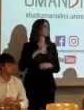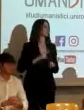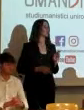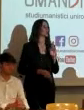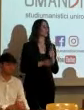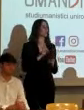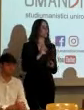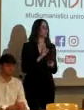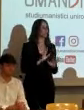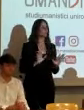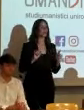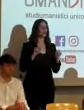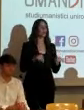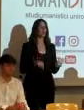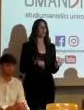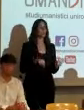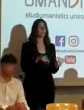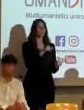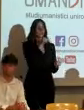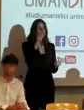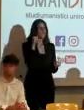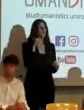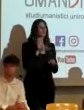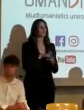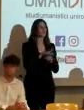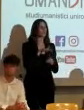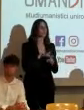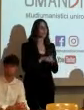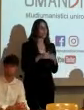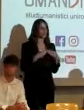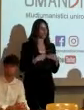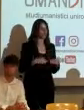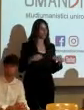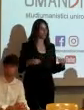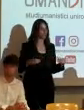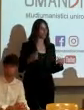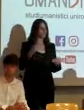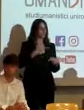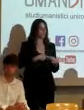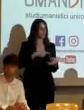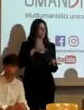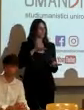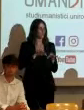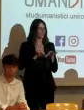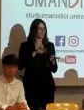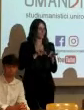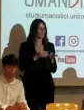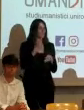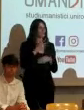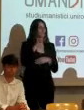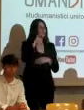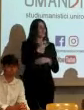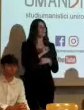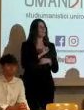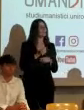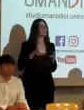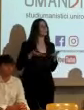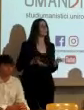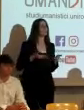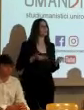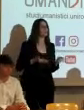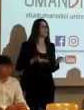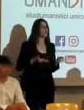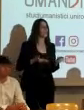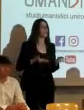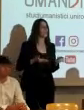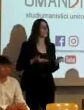l'appunto dotarsi di quegli strumenti, di quell'attrezzatura critica per comprendere il proprio presente e magari governare il processo